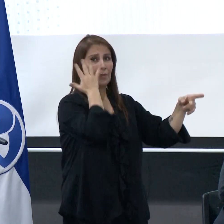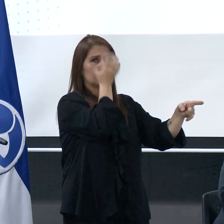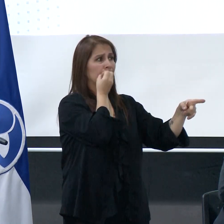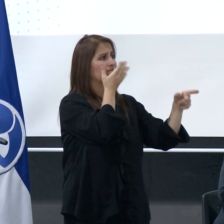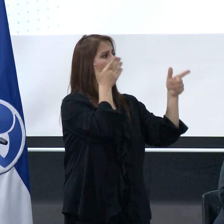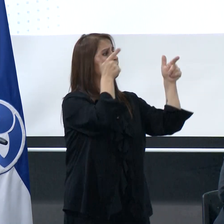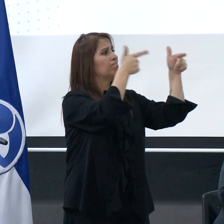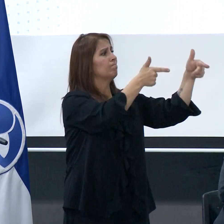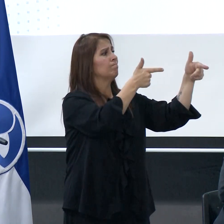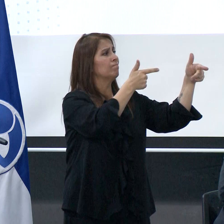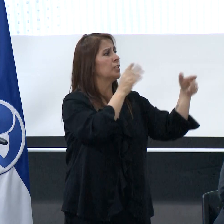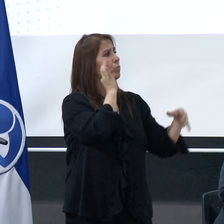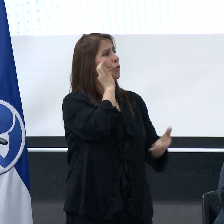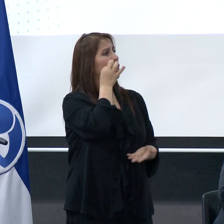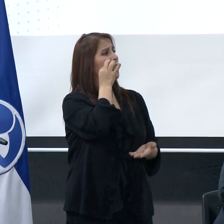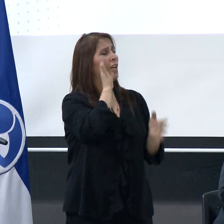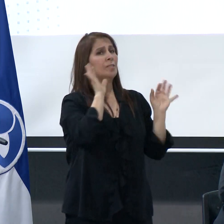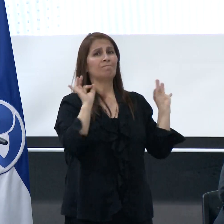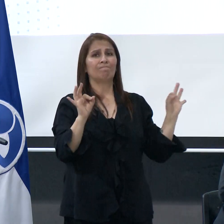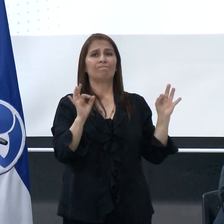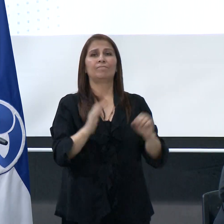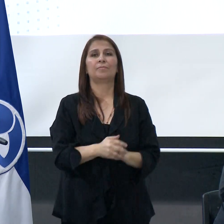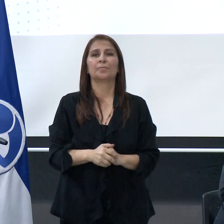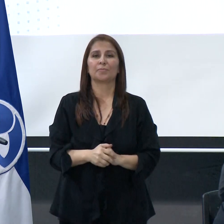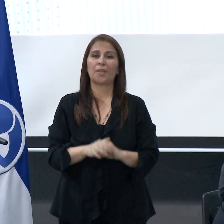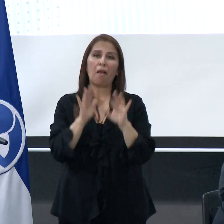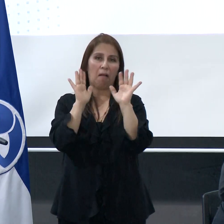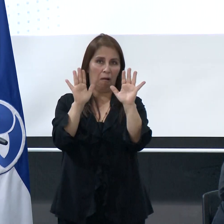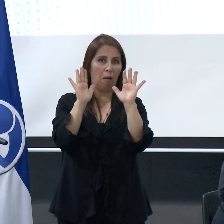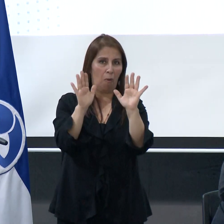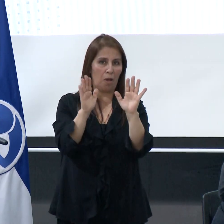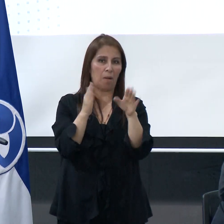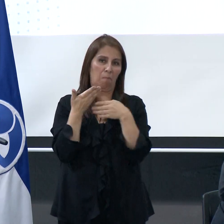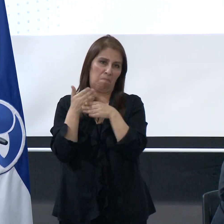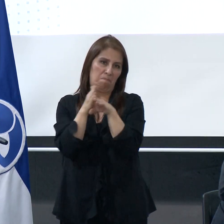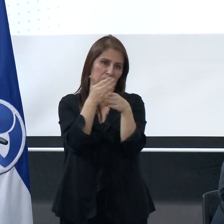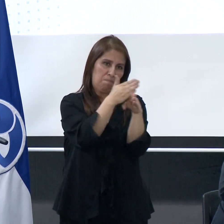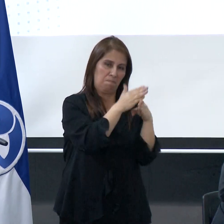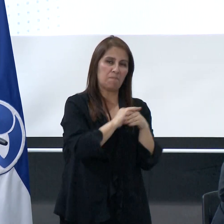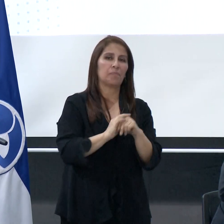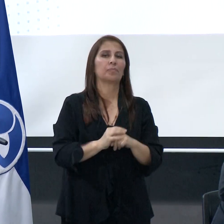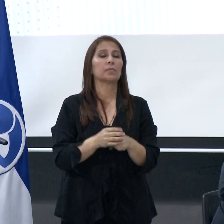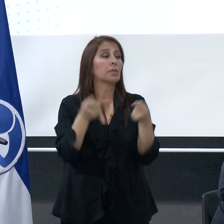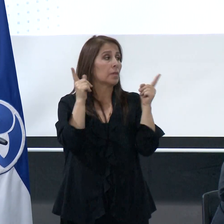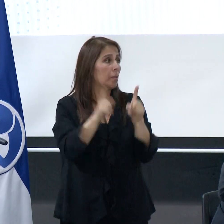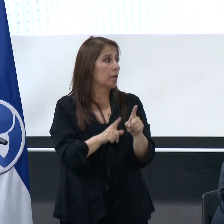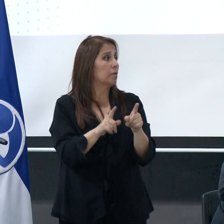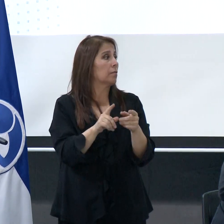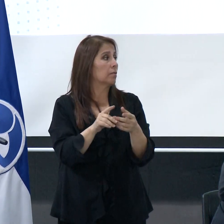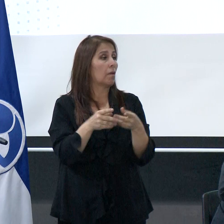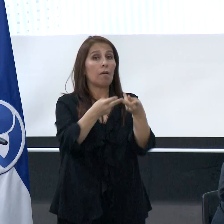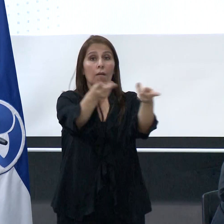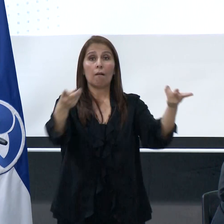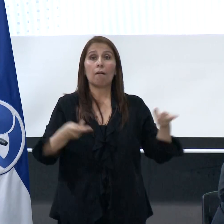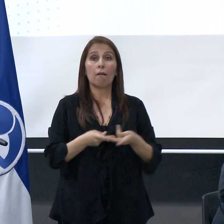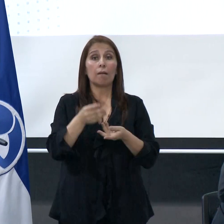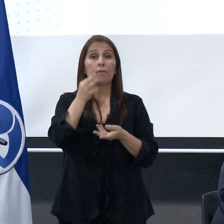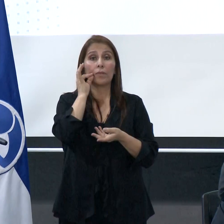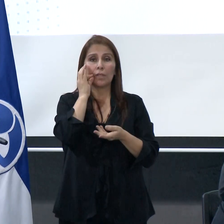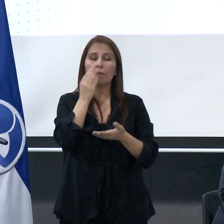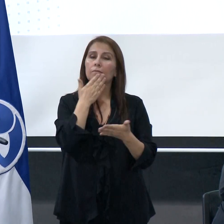y ahorita a la que ahorita debemos cuenta también en la cafetería le agradecemos por unirse a la celebración